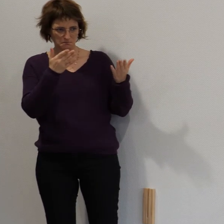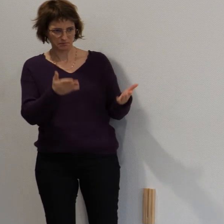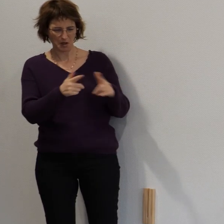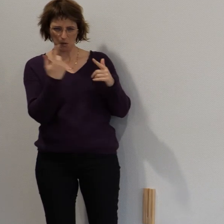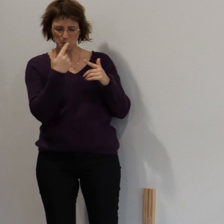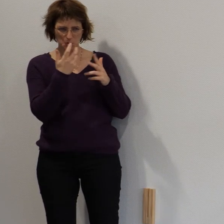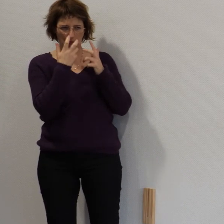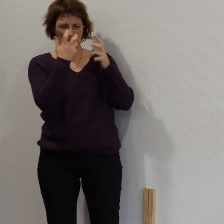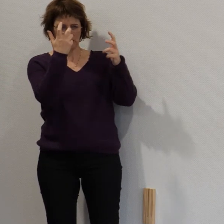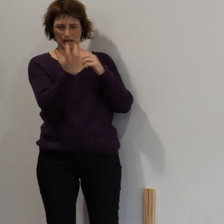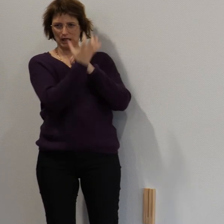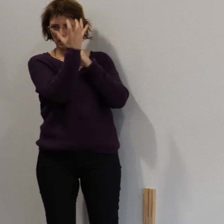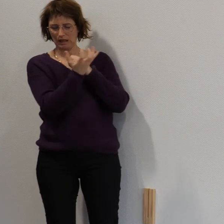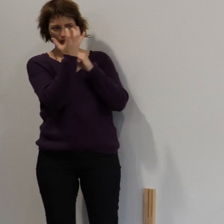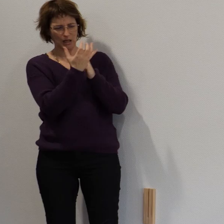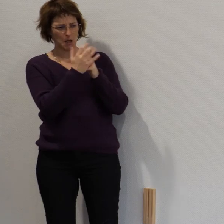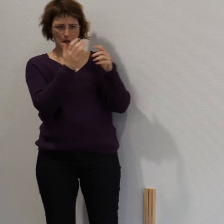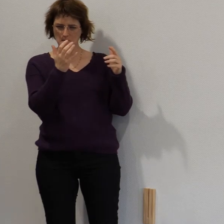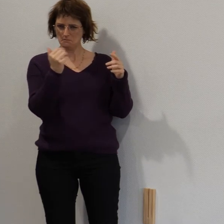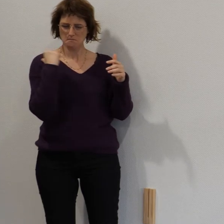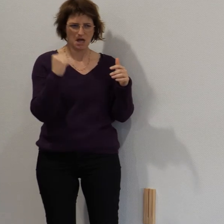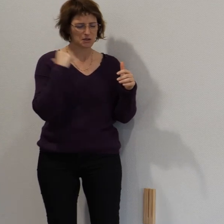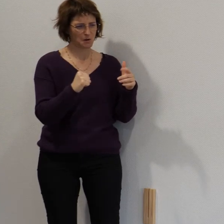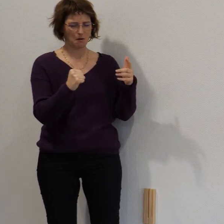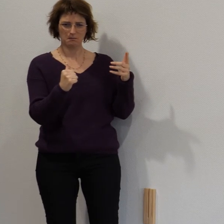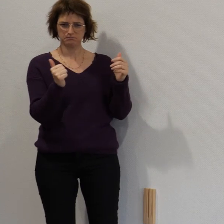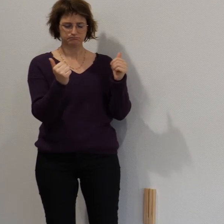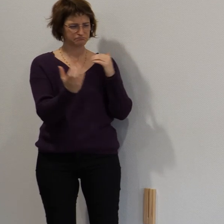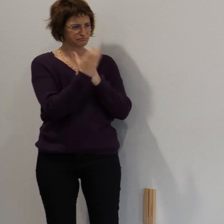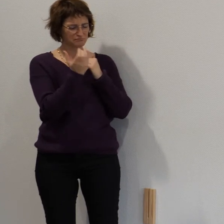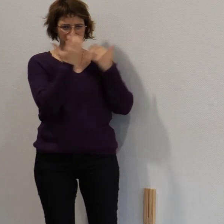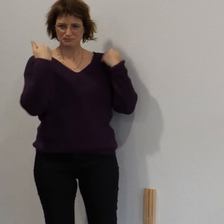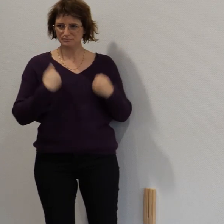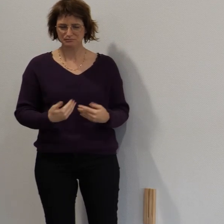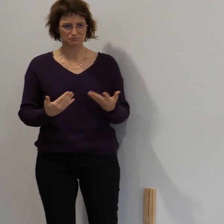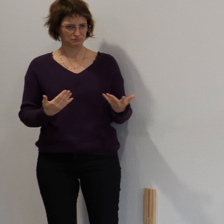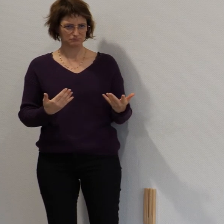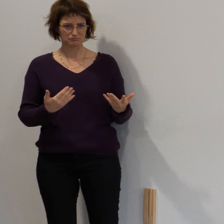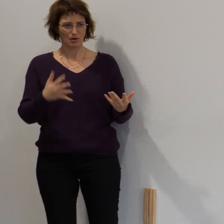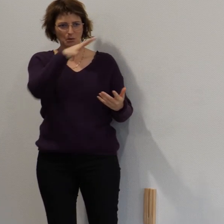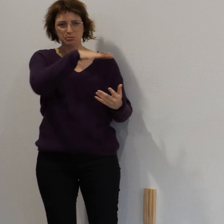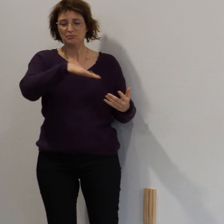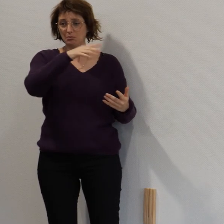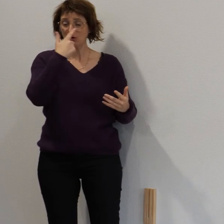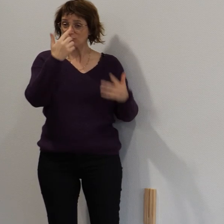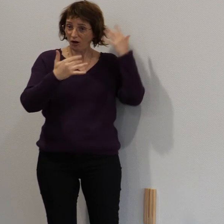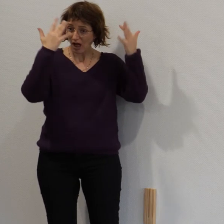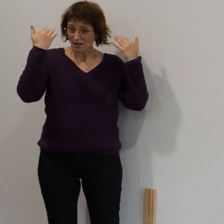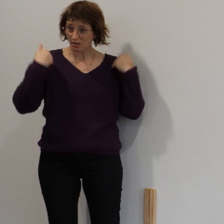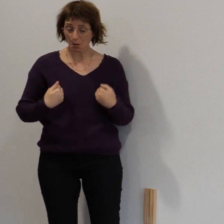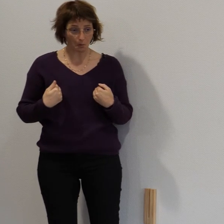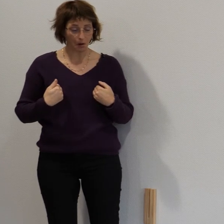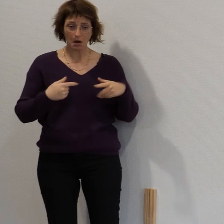J'ai fui leur cri, leur cruauté. Personne ne s'en est inquiété, personne ne